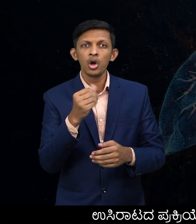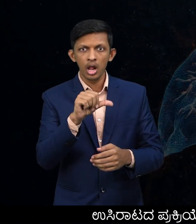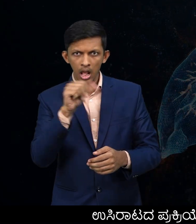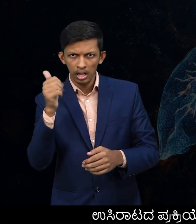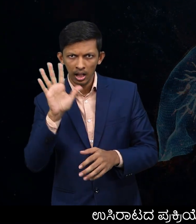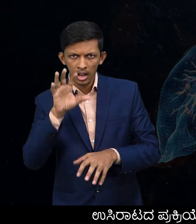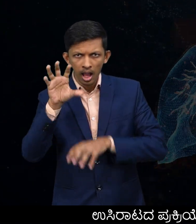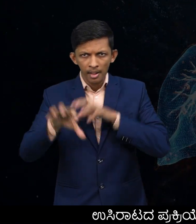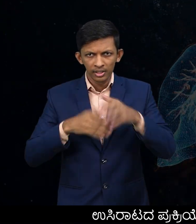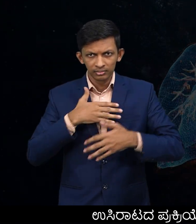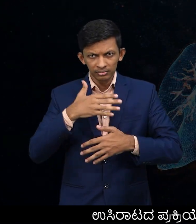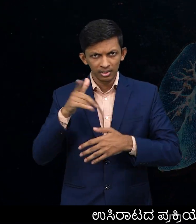ಪ್ರಕ್ರಿಯೆಯ ಮೇಲೆ ಕೇಂದ್ರೀಕರಿಸೋಣ.